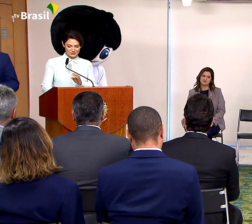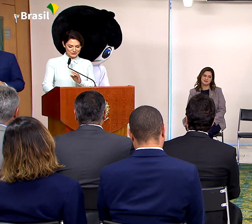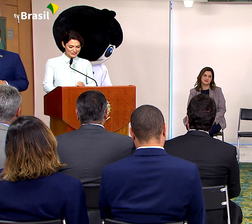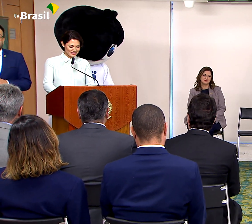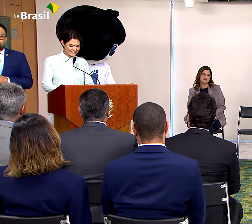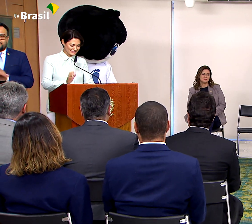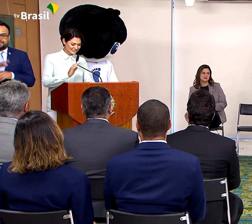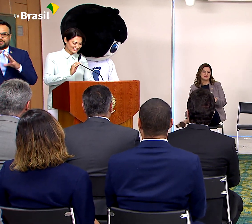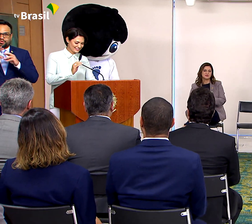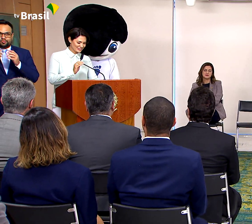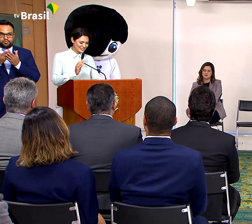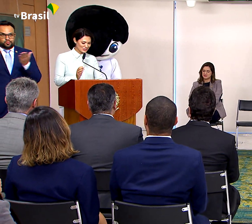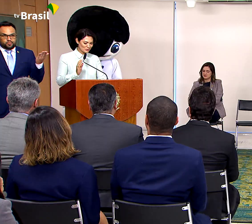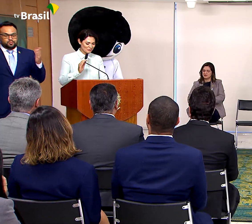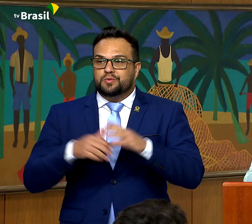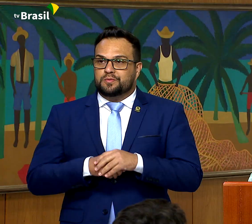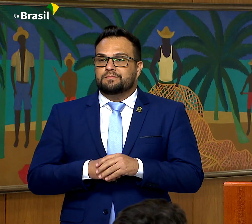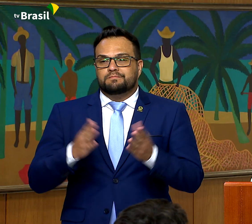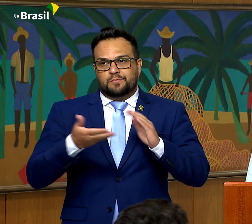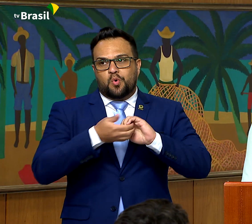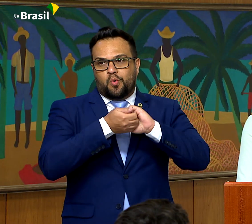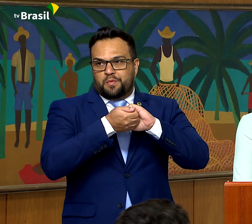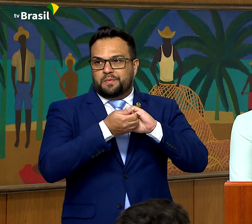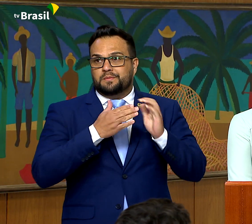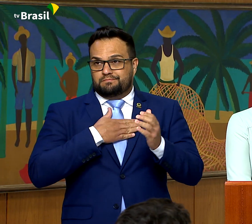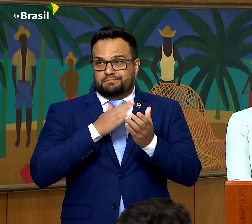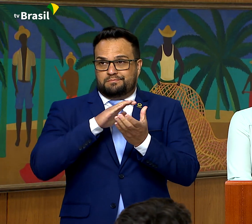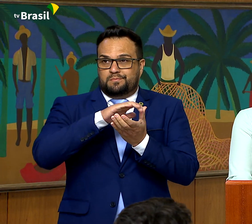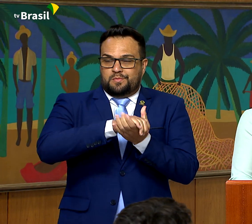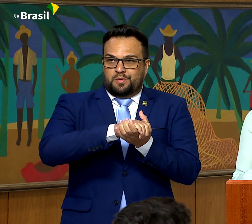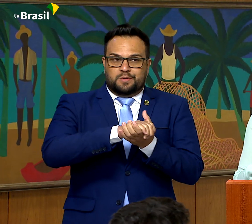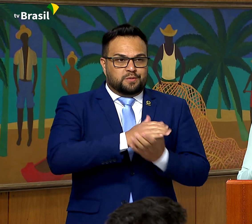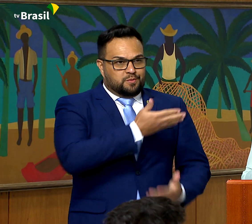Boa tarde a todos. Gostaria de cumprimentar o meu esposo.